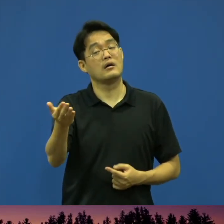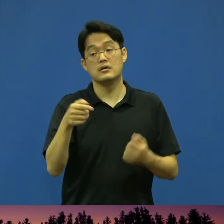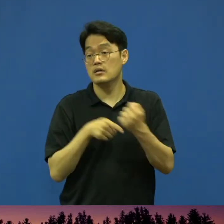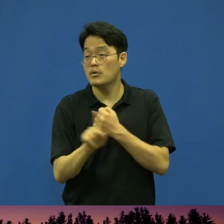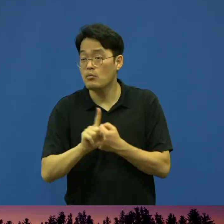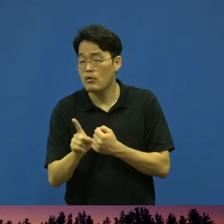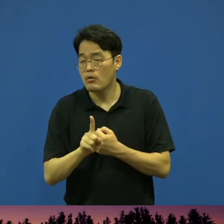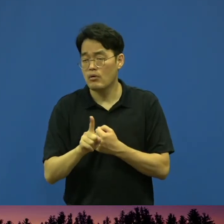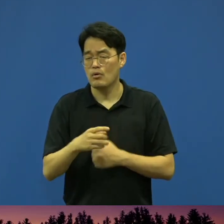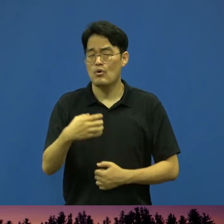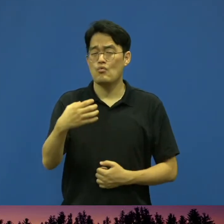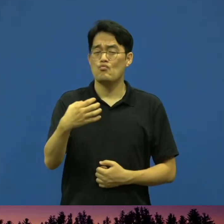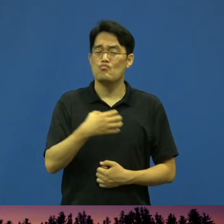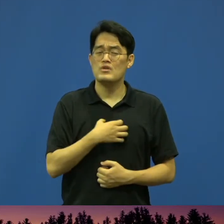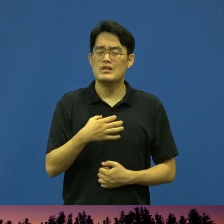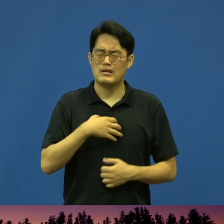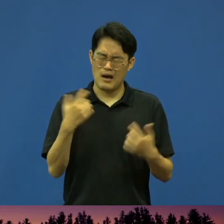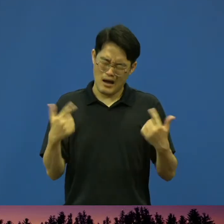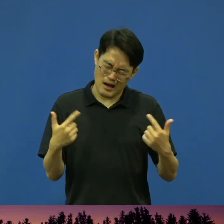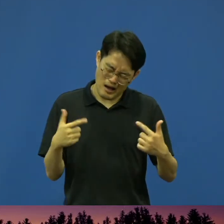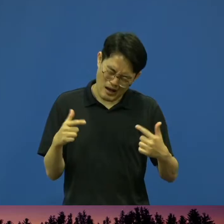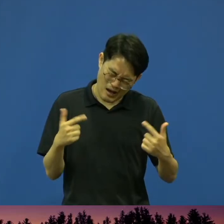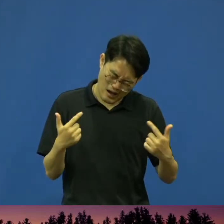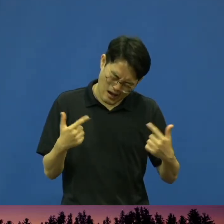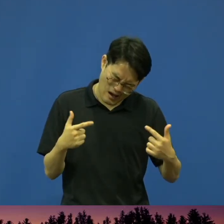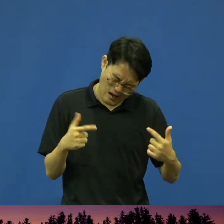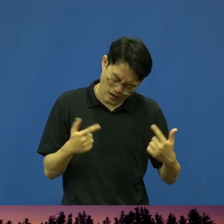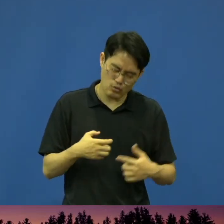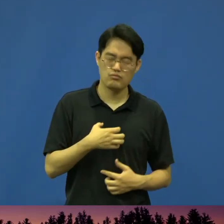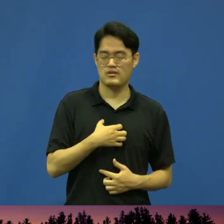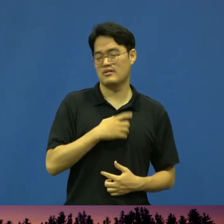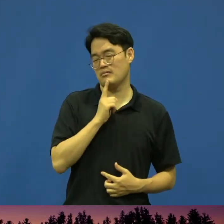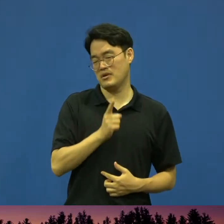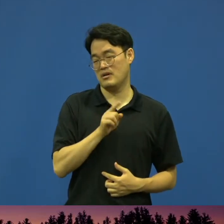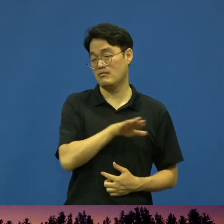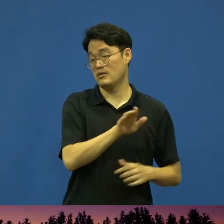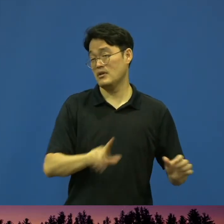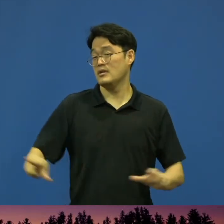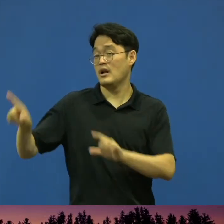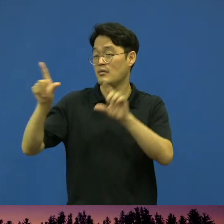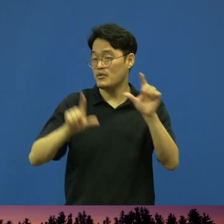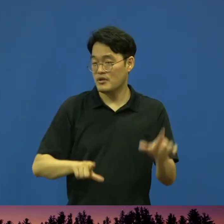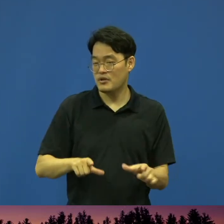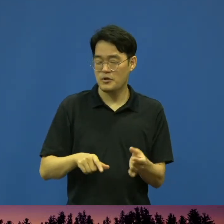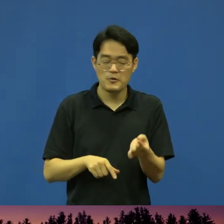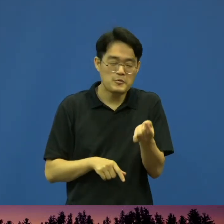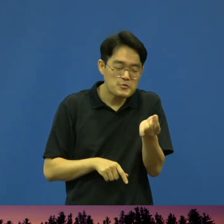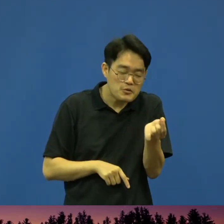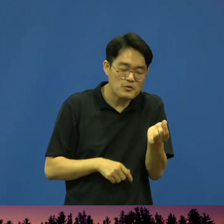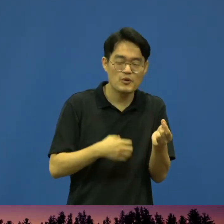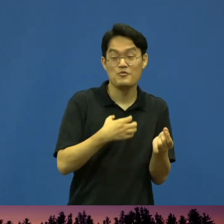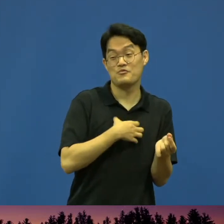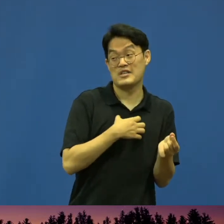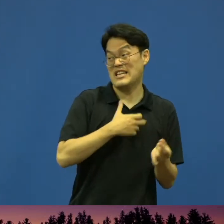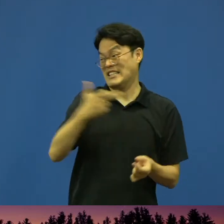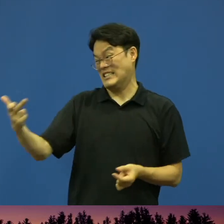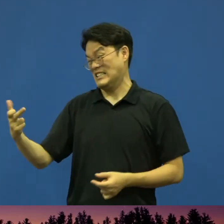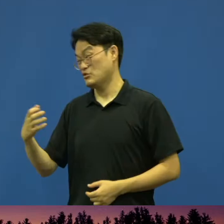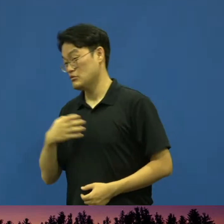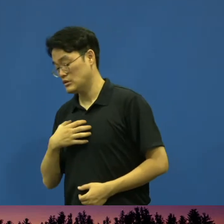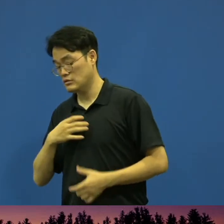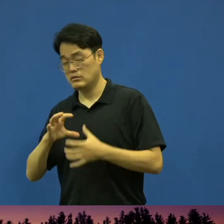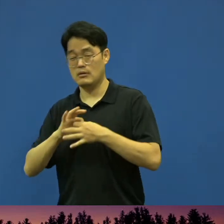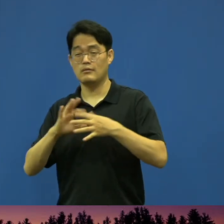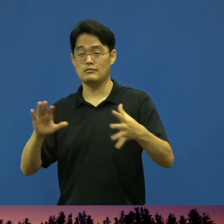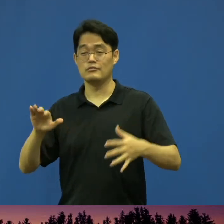시의 제목처럼 우리의 삶은 언제나 위기입니다. 잔잔한 위기든지 큰 위기든지, 우리가